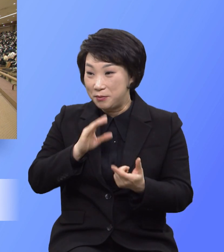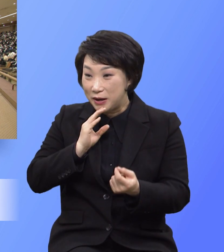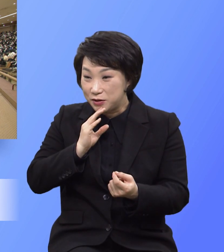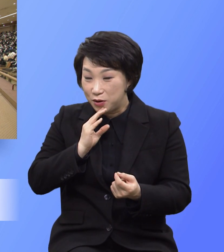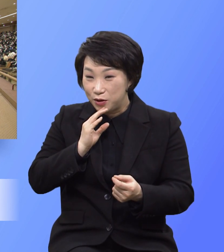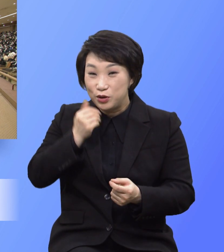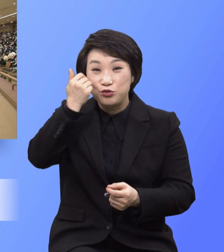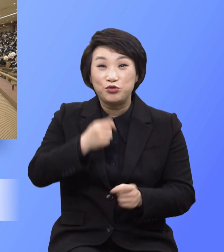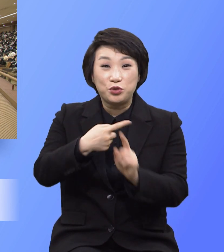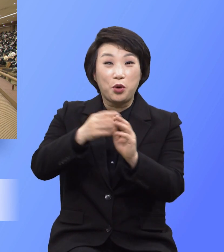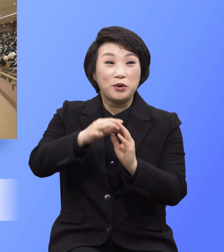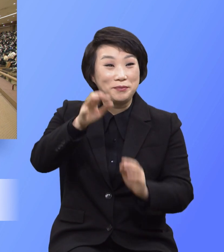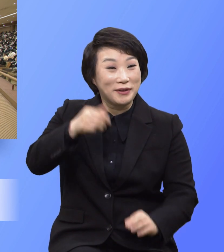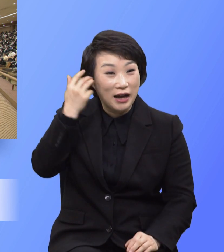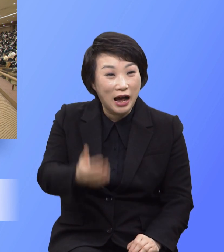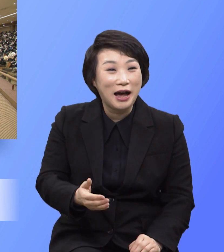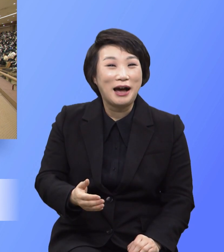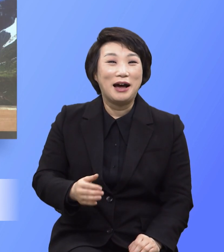누구네 교회요?